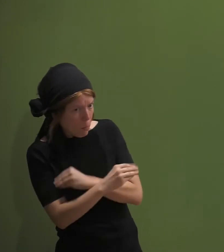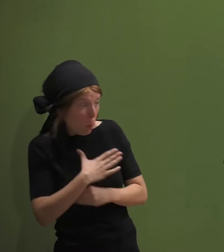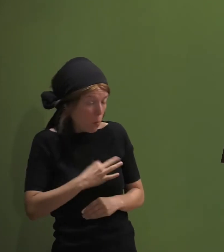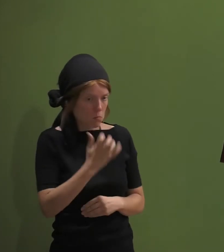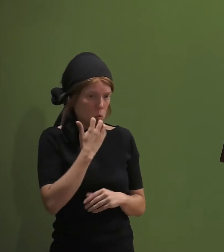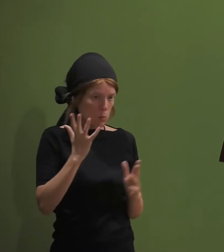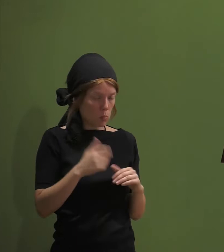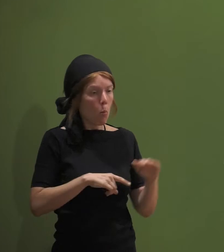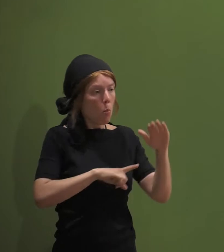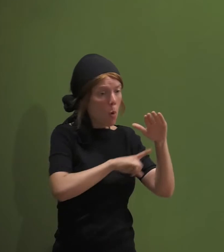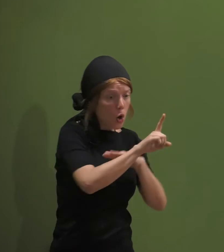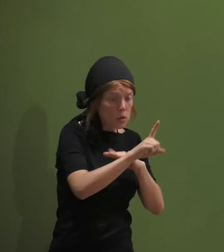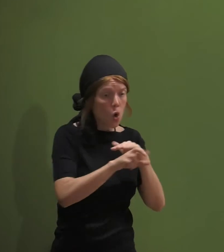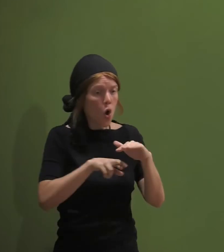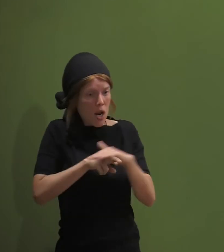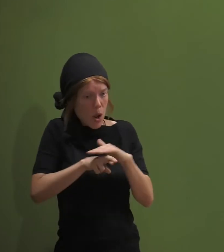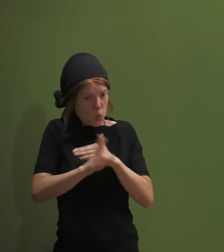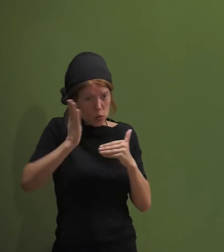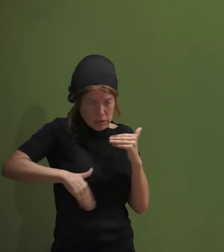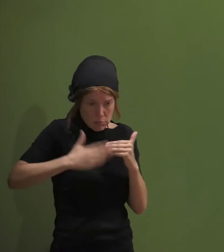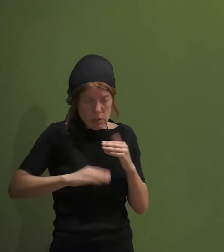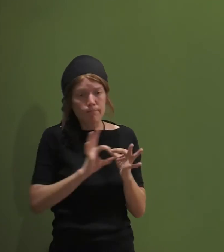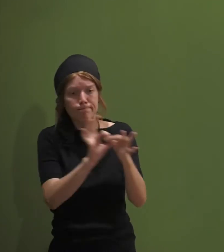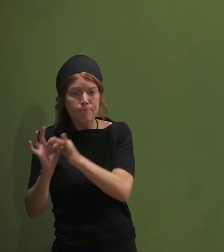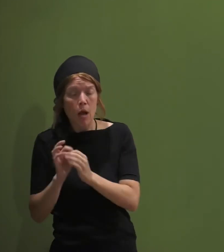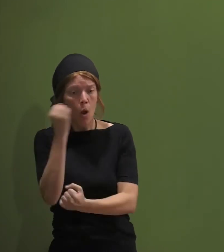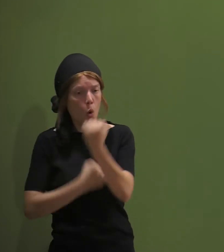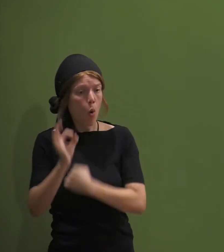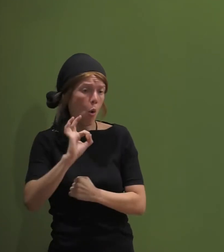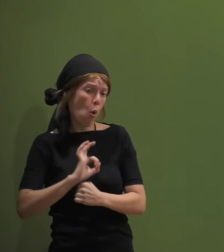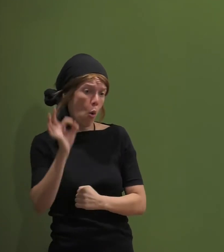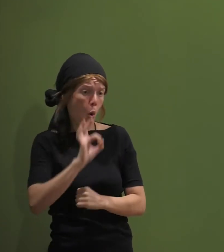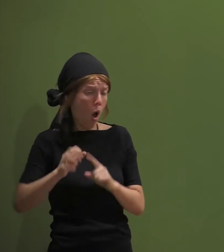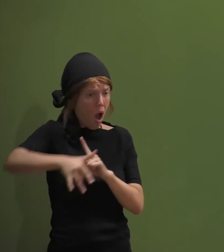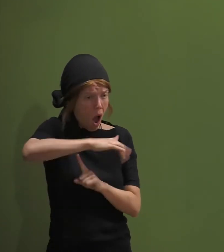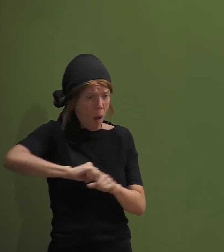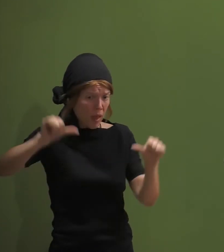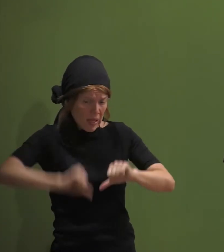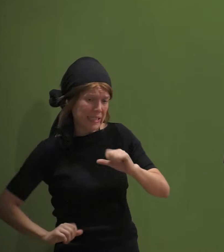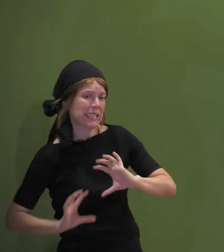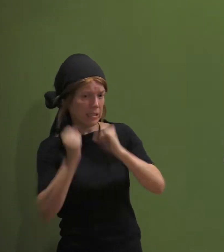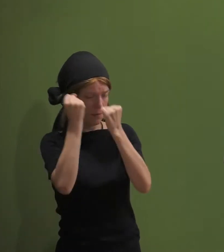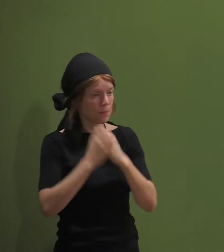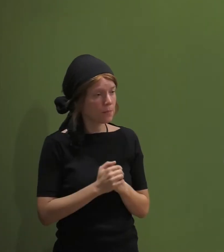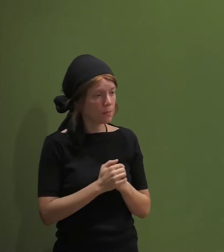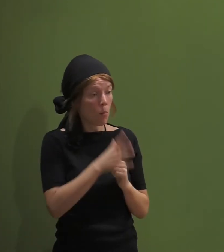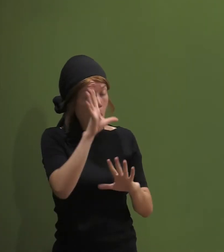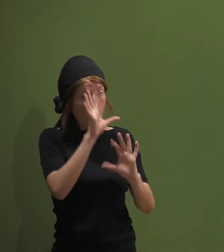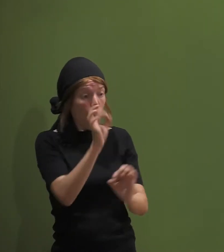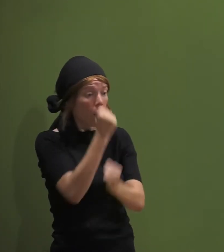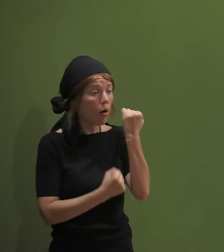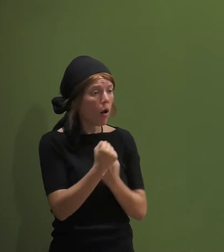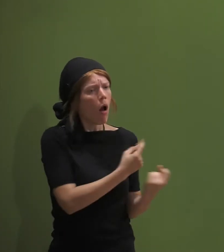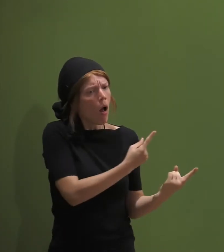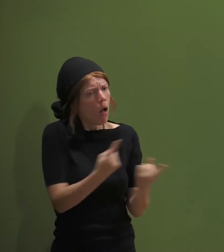son progreso, recursos limitados, cohesión económica o impedir la degradación ambiental. Y es que desde la lógica económica